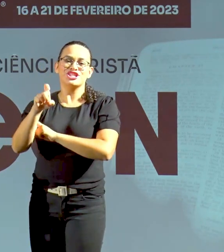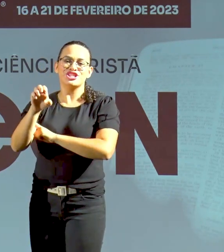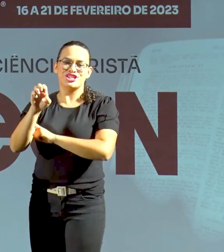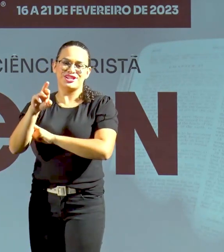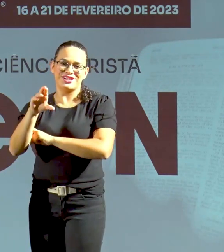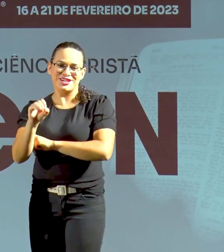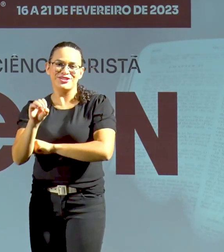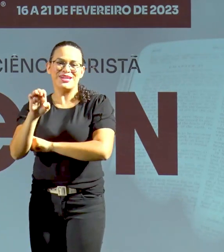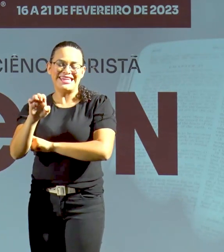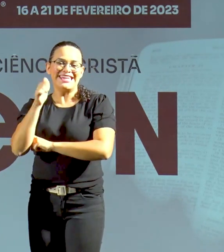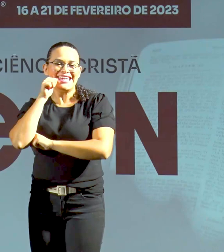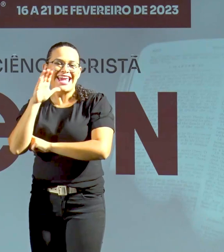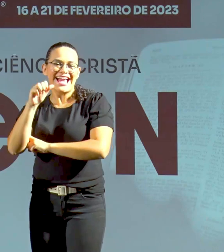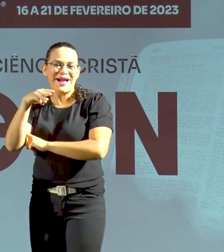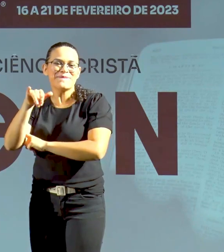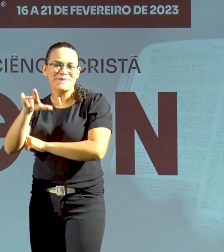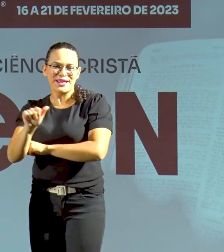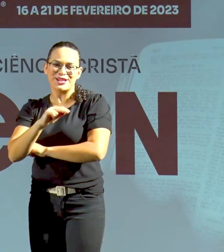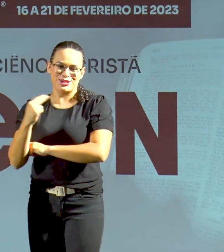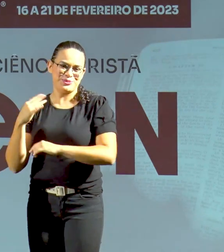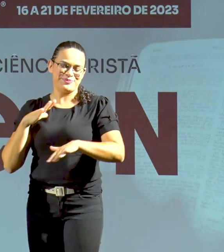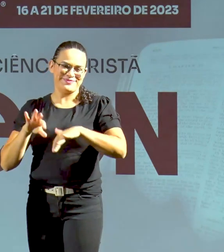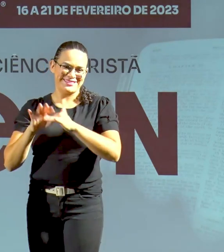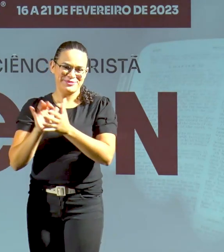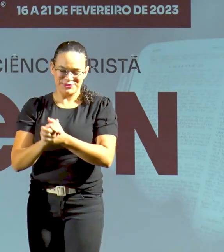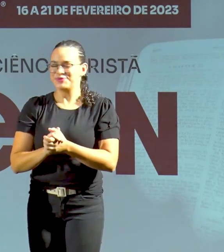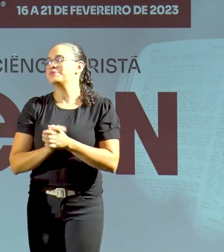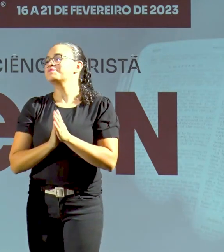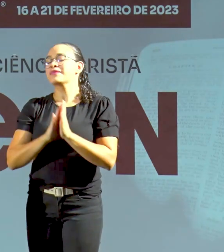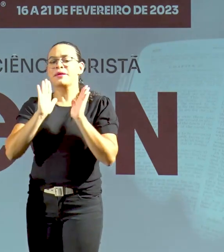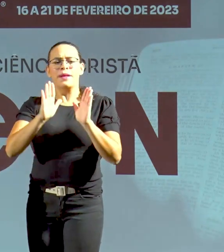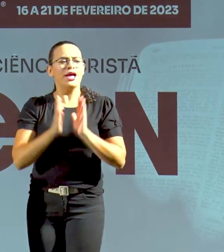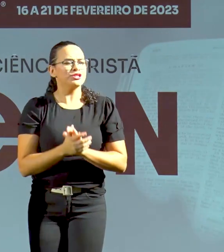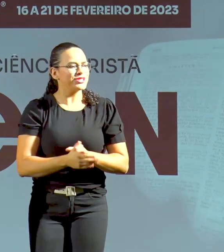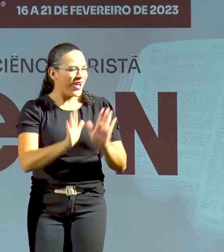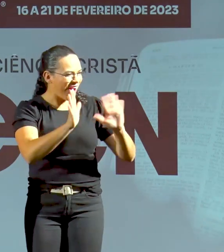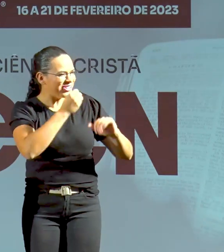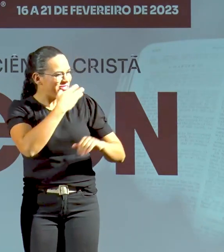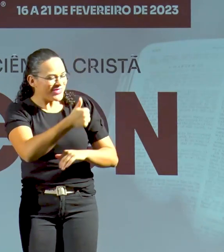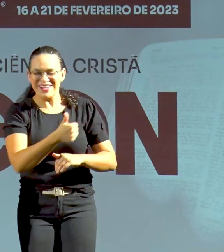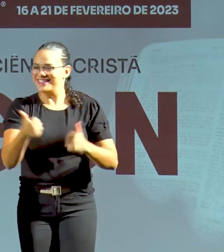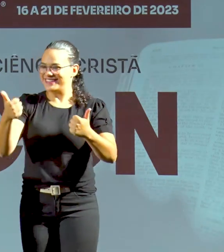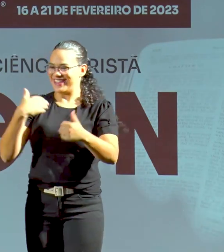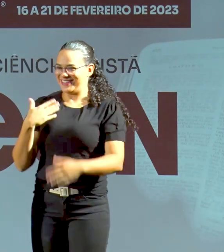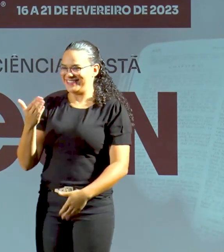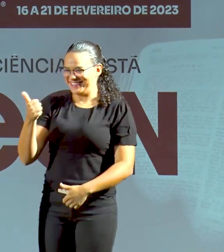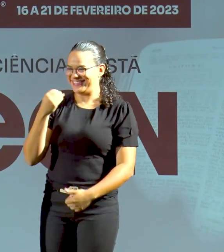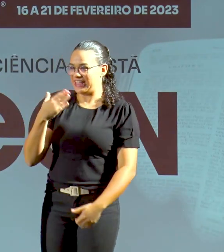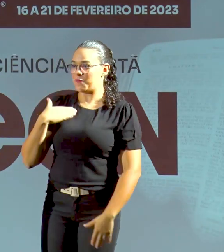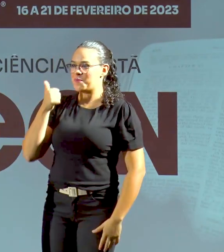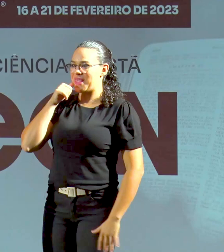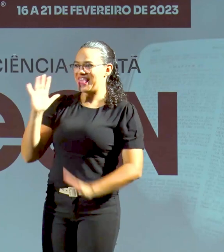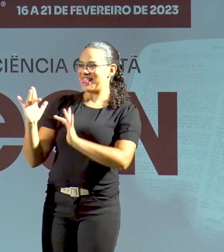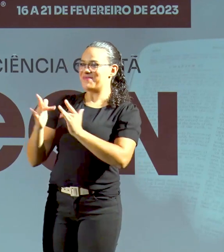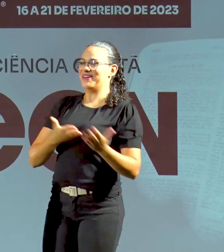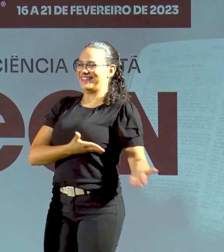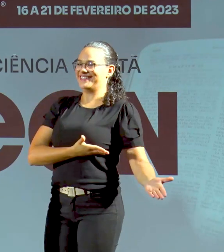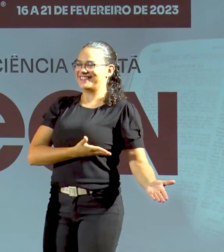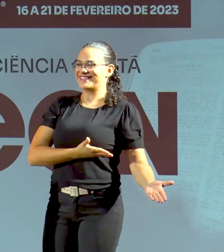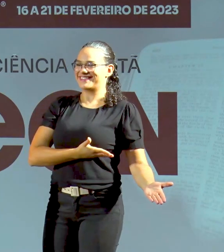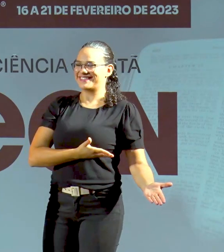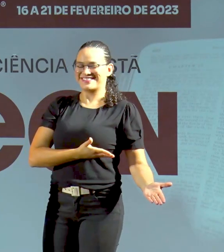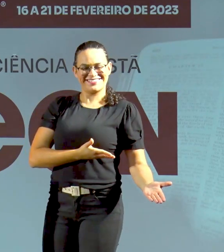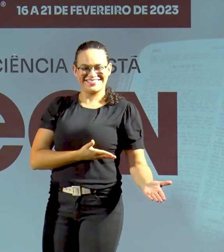e da minha esposa tá bom Aí ele chegou Tudo bem ele falou mano tudo bem cara deixa eu te apresentar aqui ó minha namorada